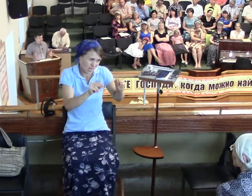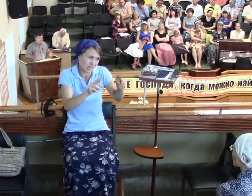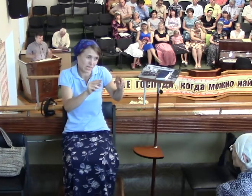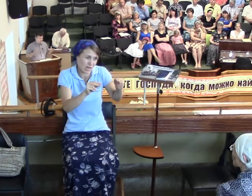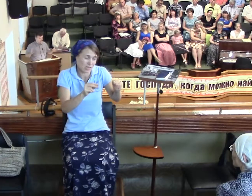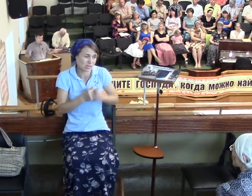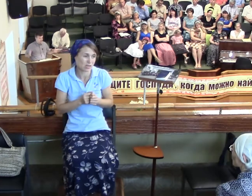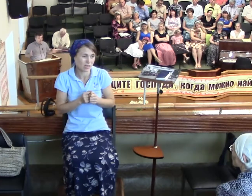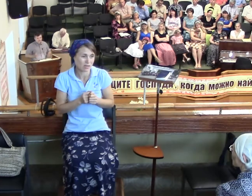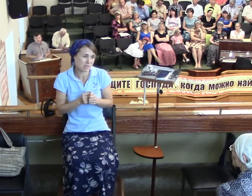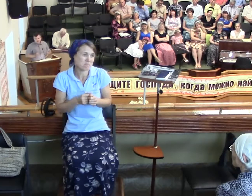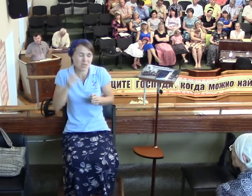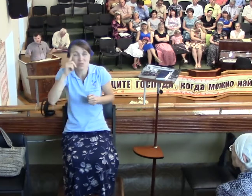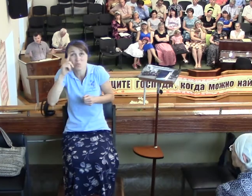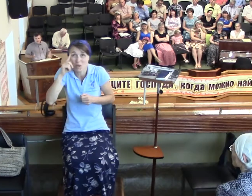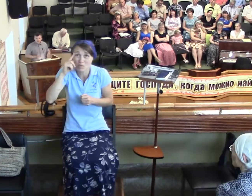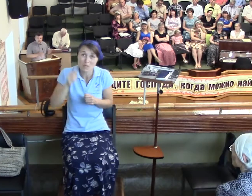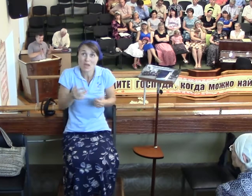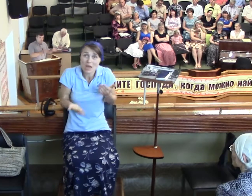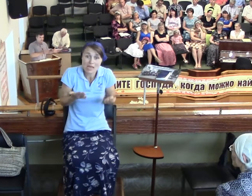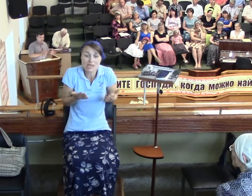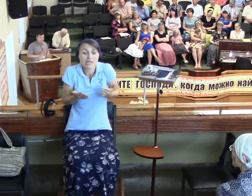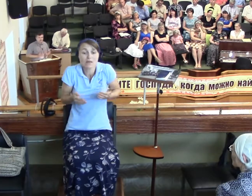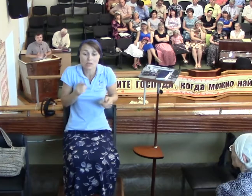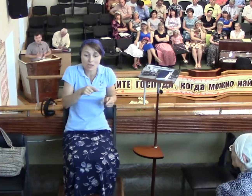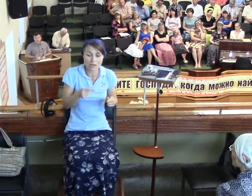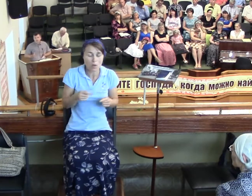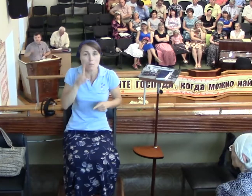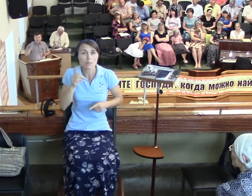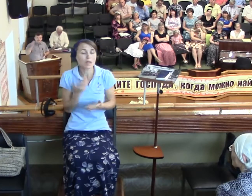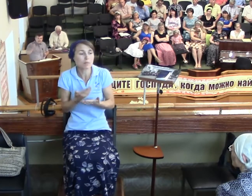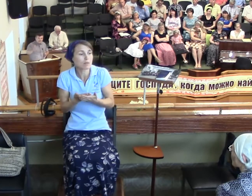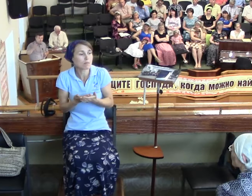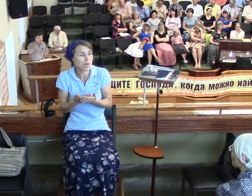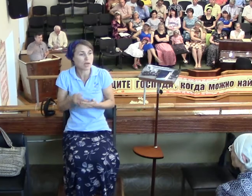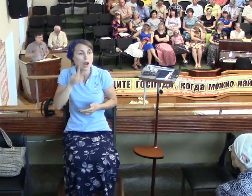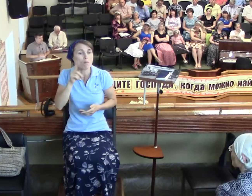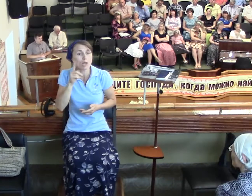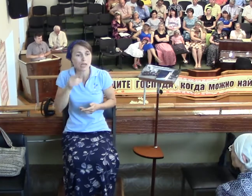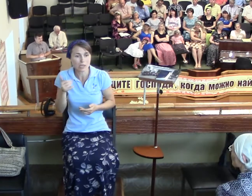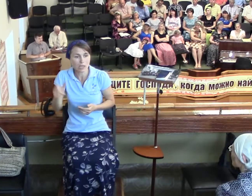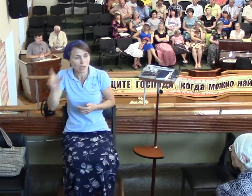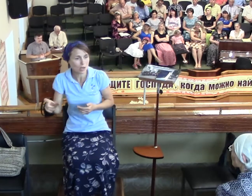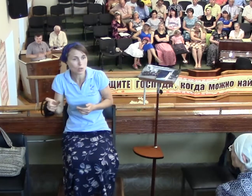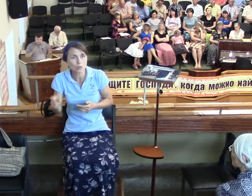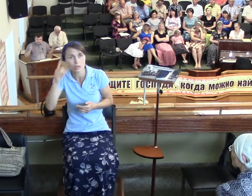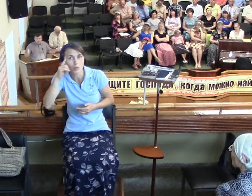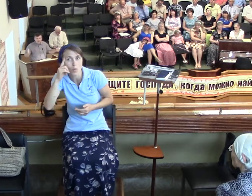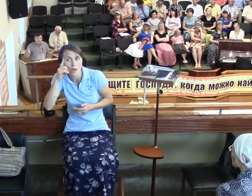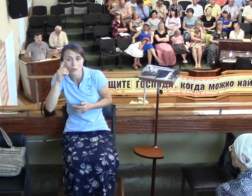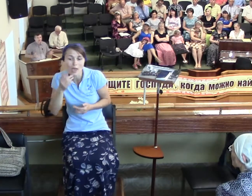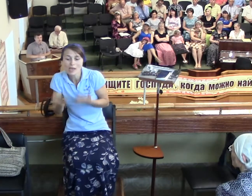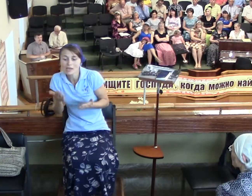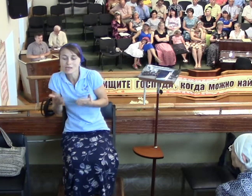оно действительно станет полным. Вы знаете, молодые люди, когда вступают в брак, они думают, вот если вот эта вот девушка, она станет, вот